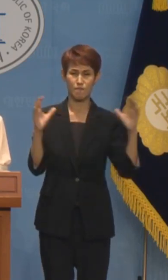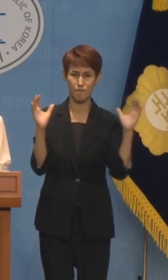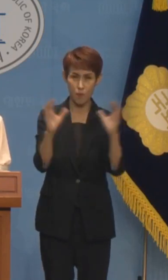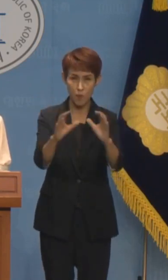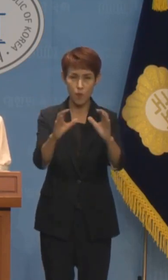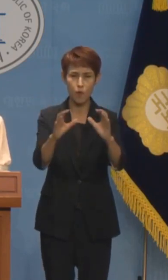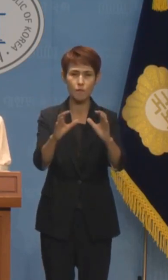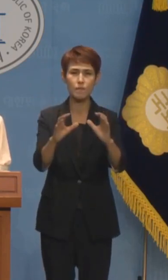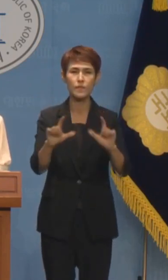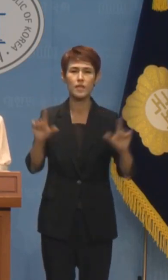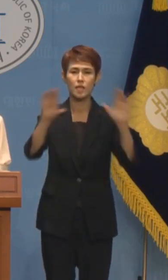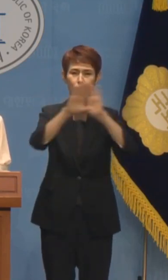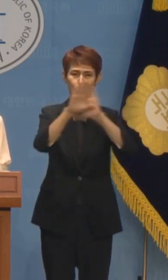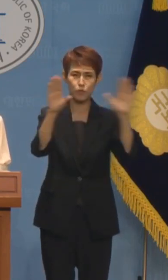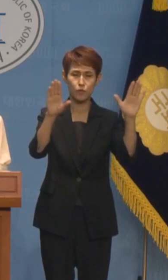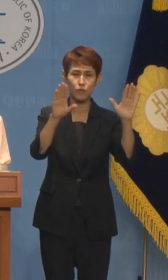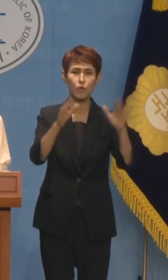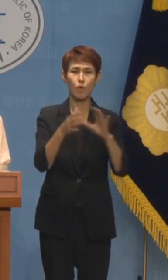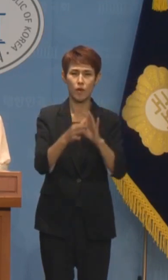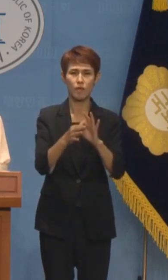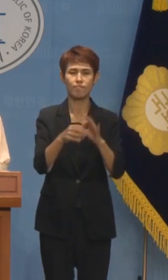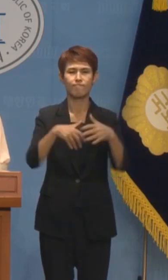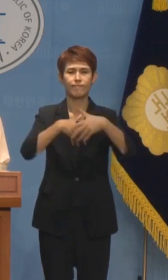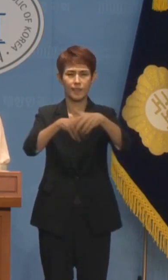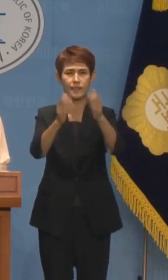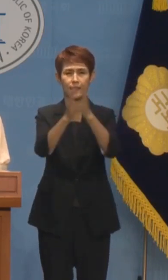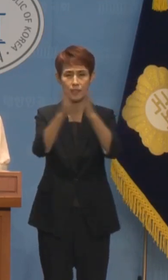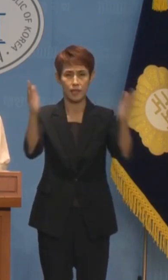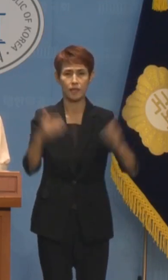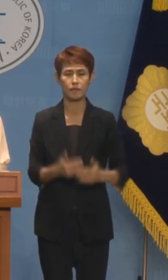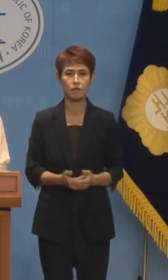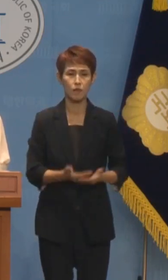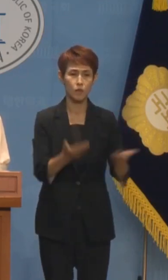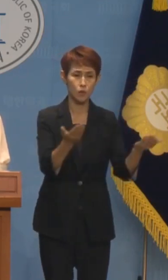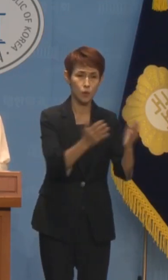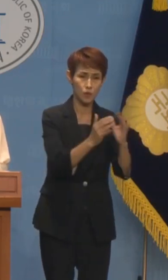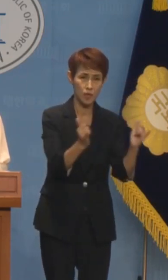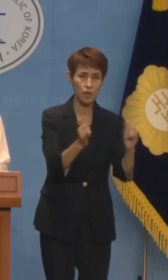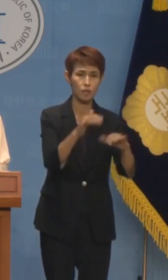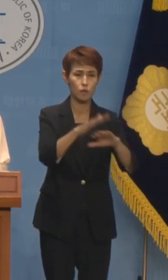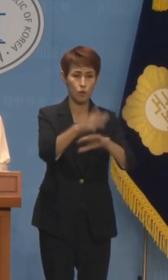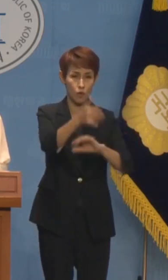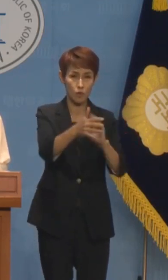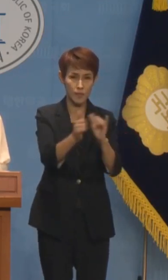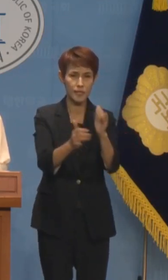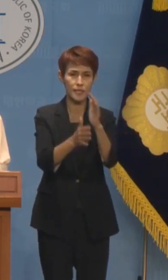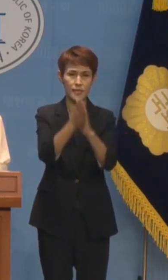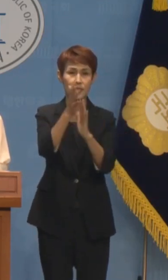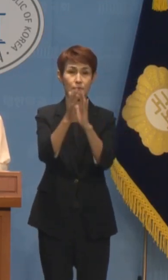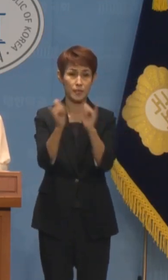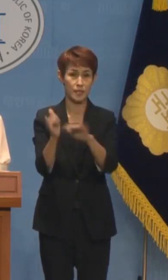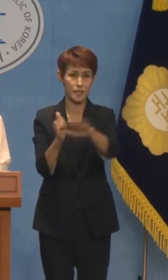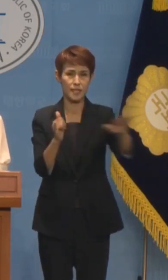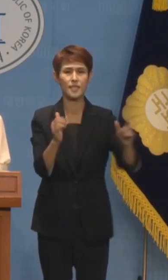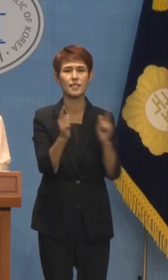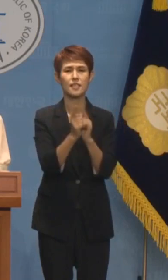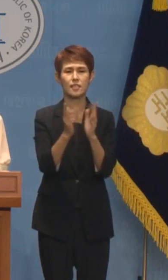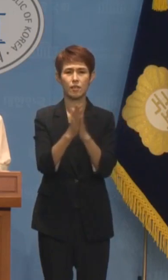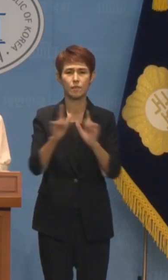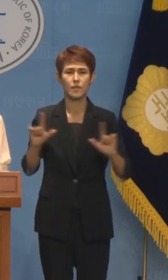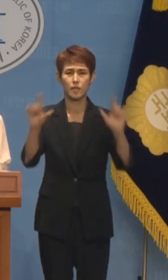기후정의 행진을 진행합니다 노동자 농민 시민들이 직접 기후위기와